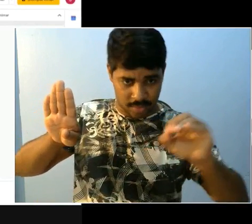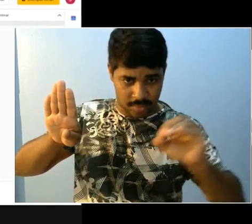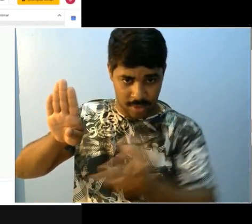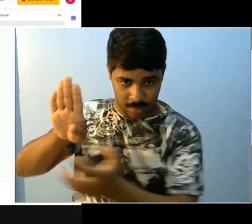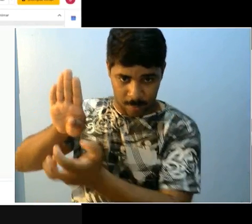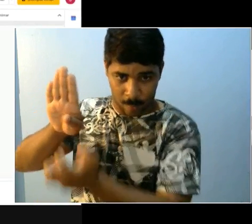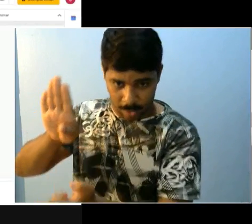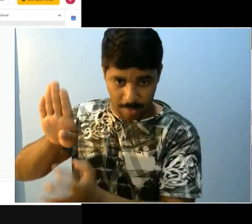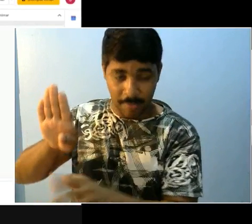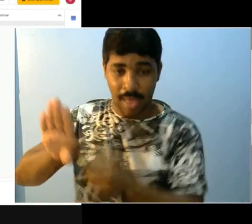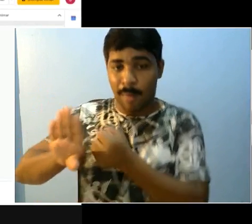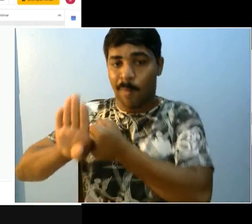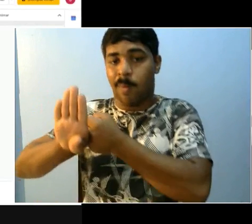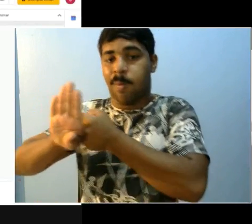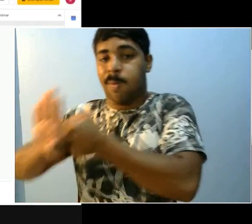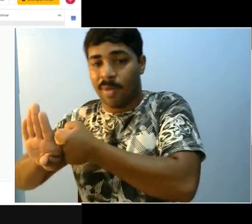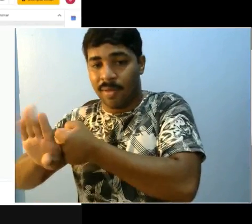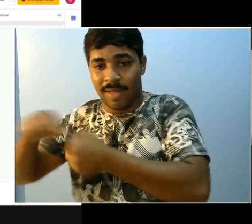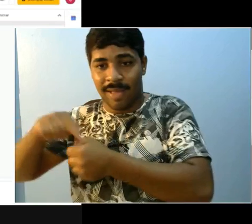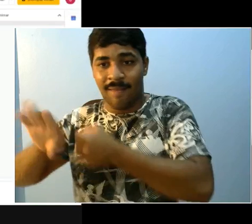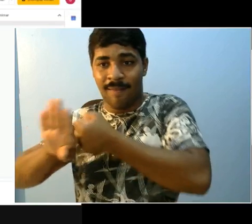igual ou maior.